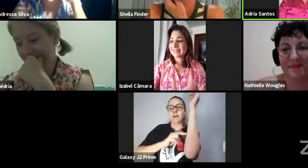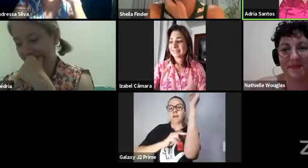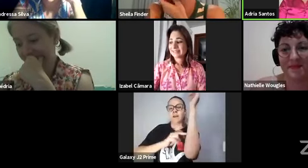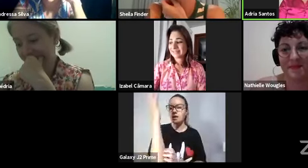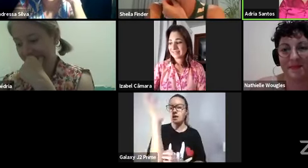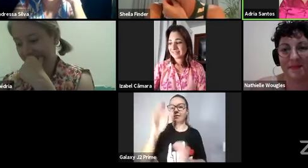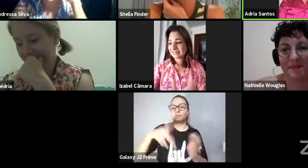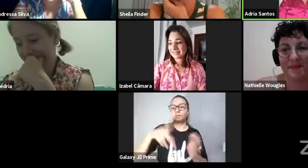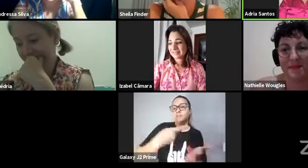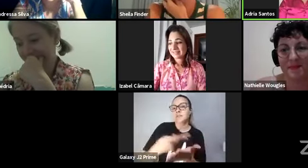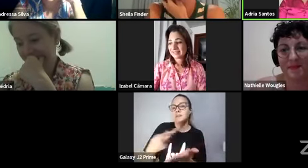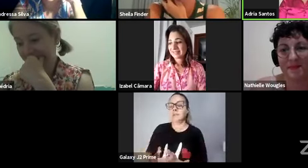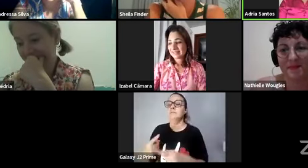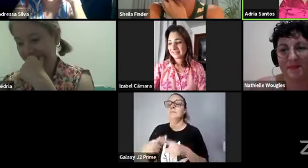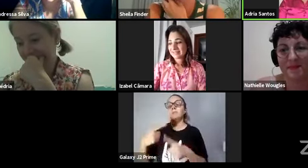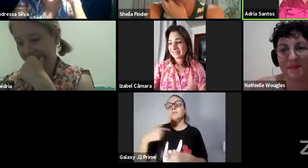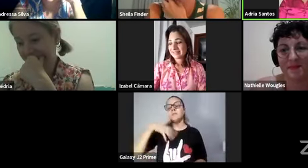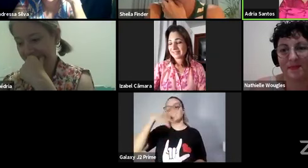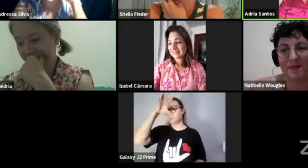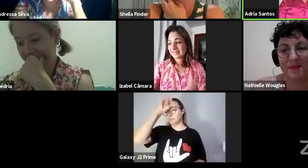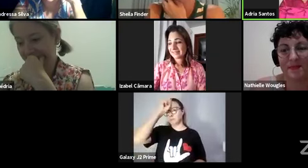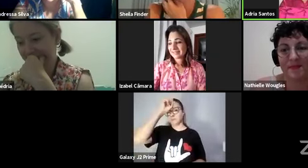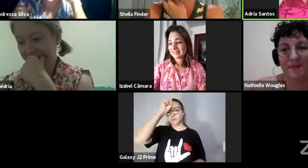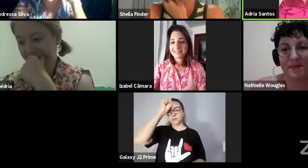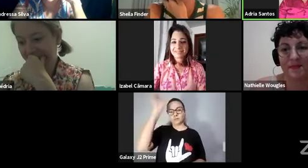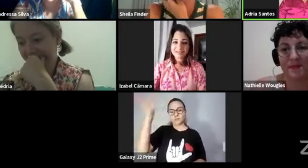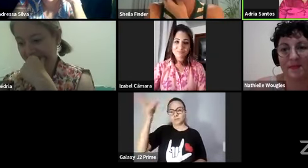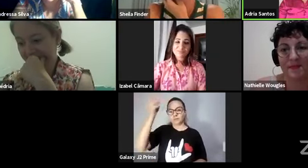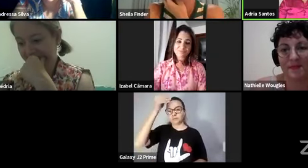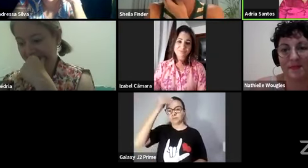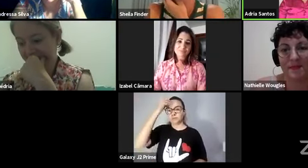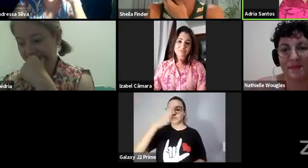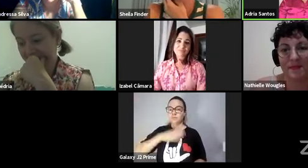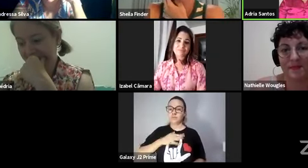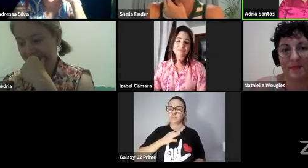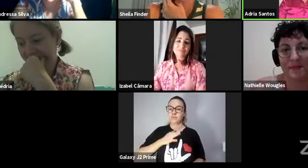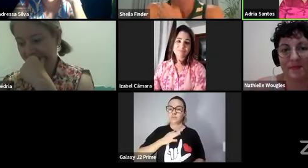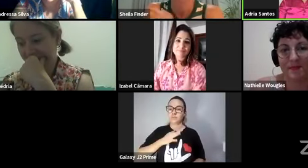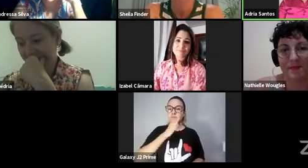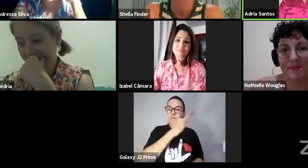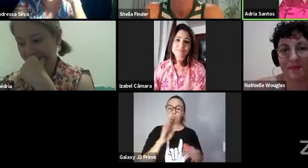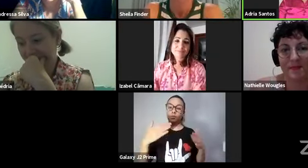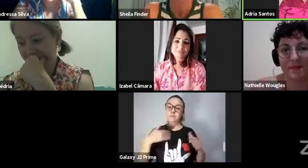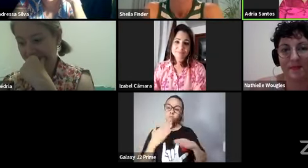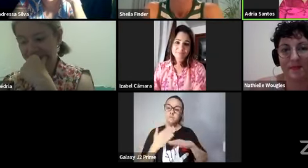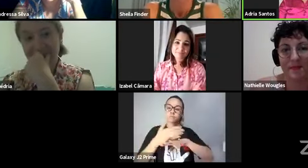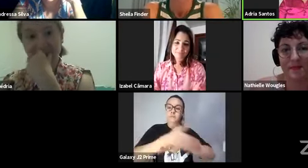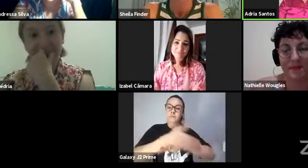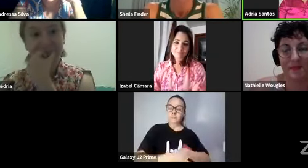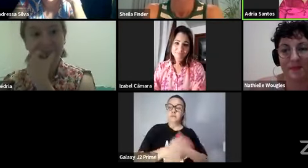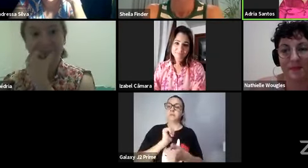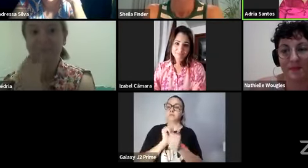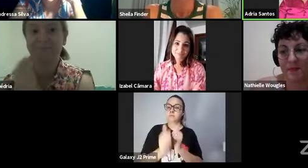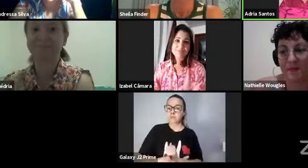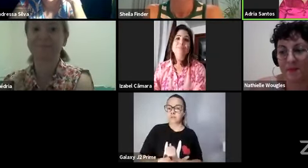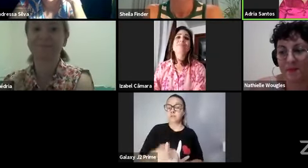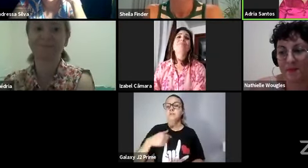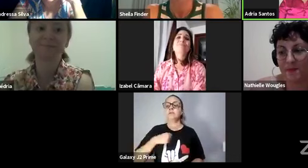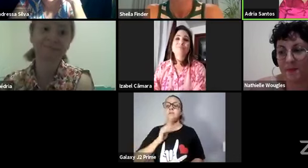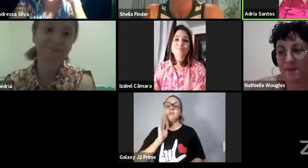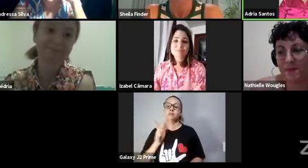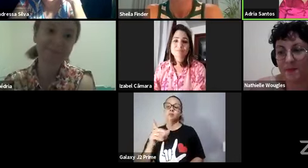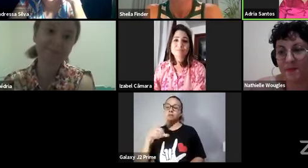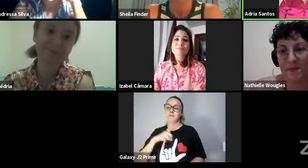aprendi muito, né, quando eu fui para o esporte, eu tinha... já essa experiência